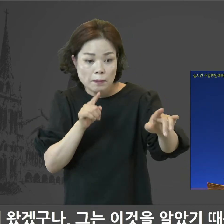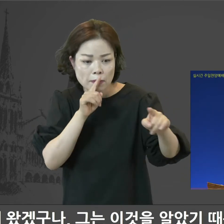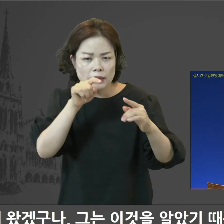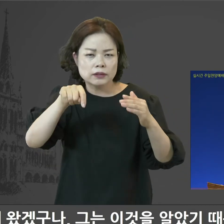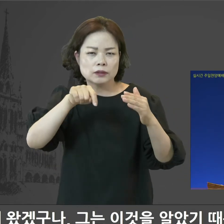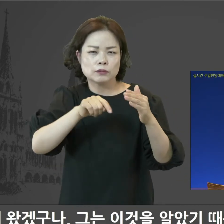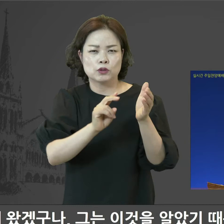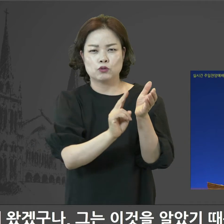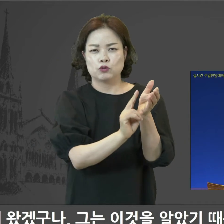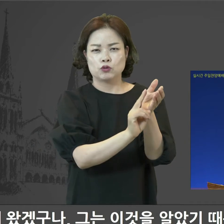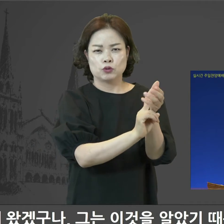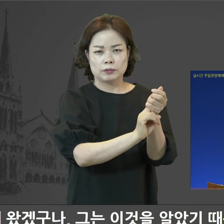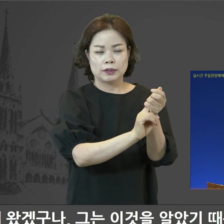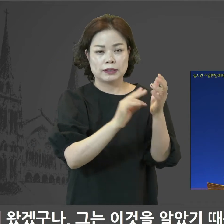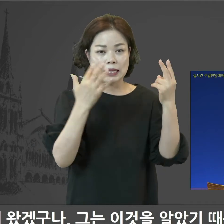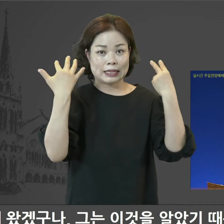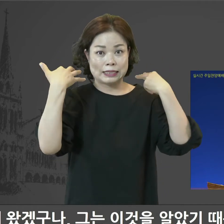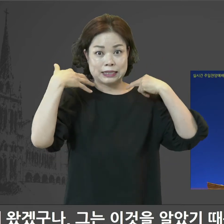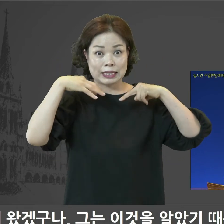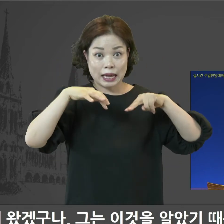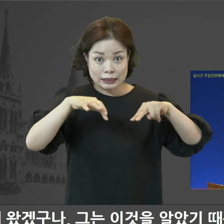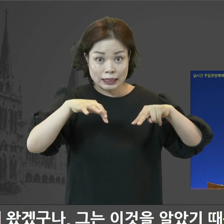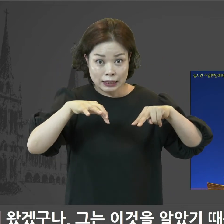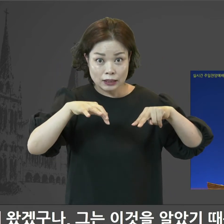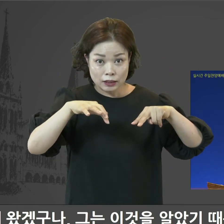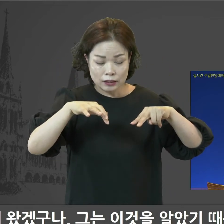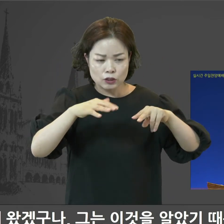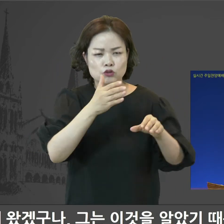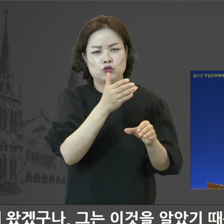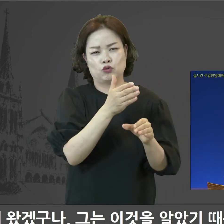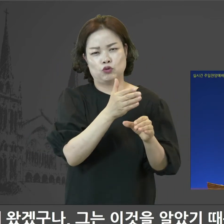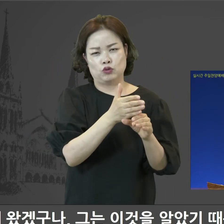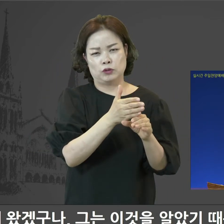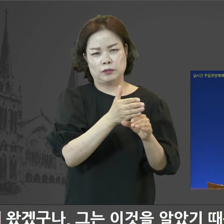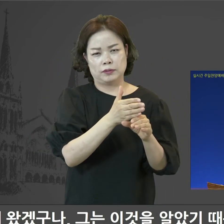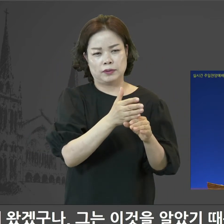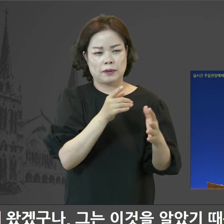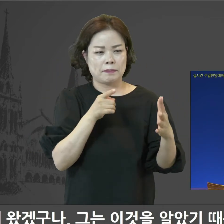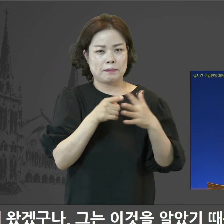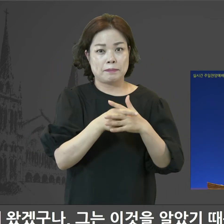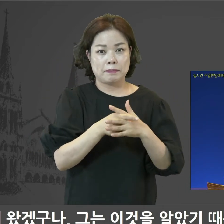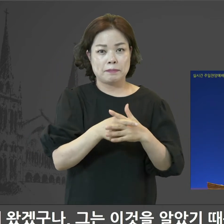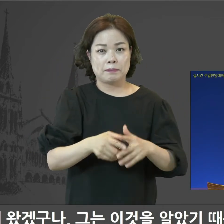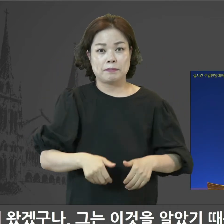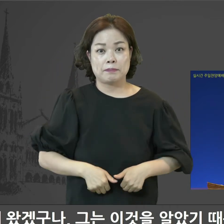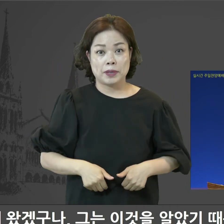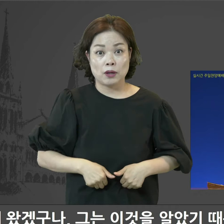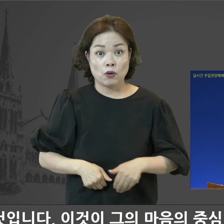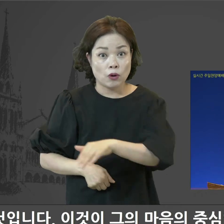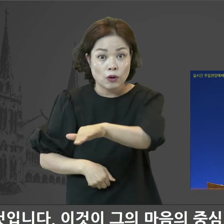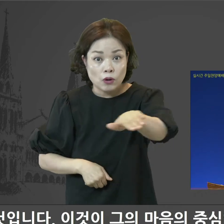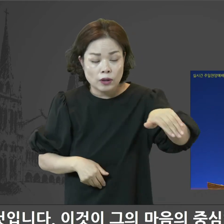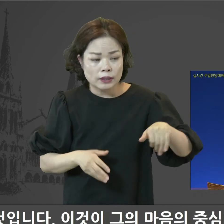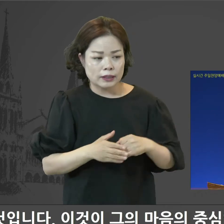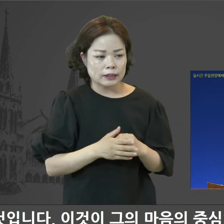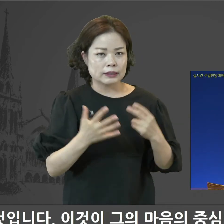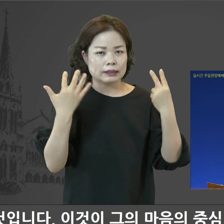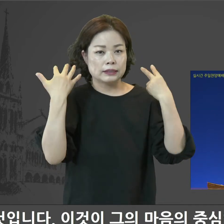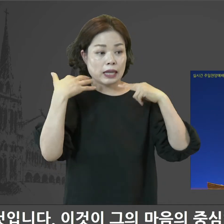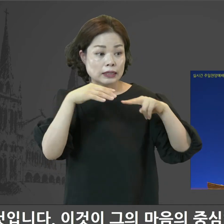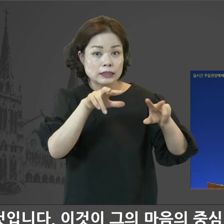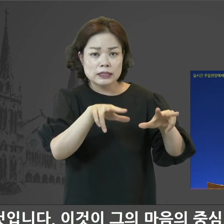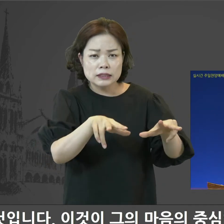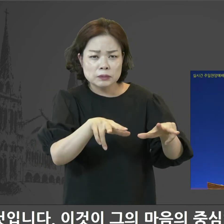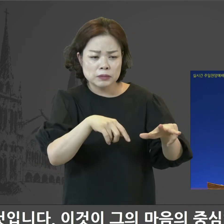속에 숨겨진 이 다니엘의 중심을 읽을 줄 알아야 됩니다. 그러니 여러분, 다니엘에겐